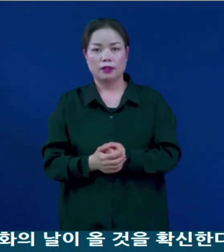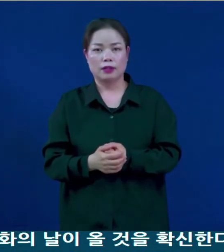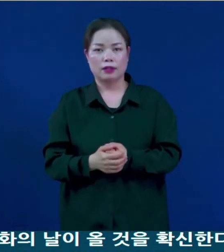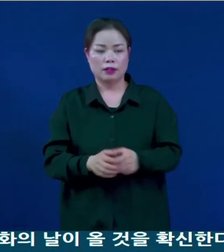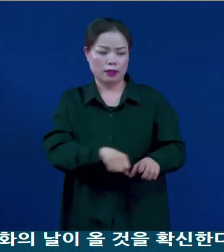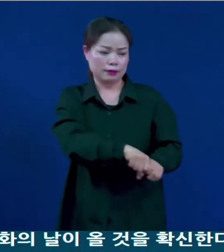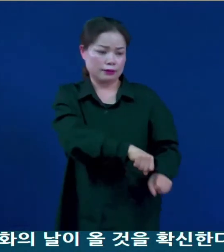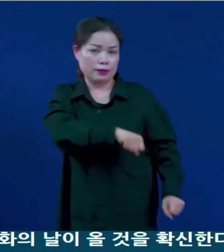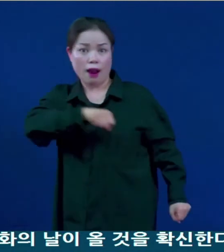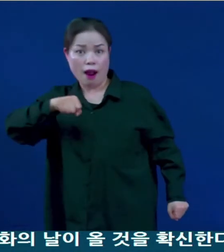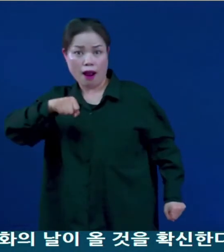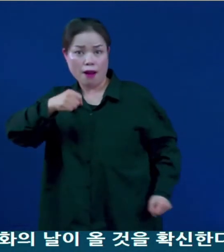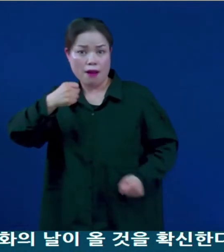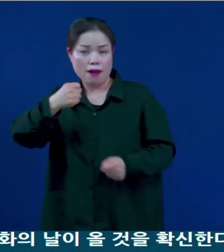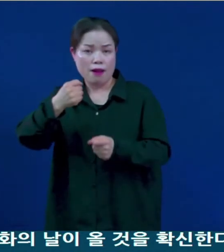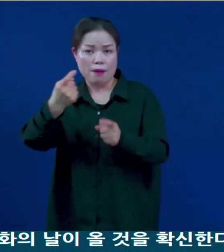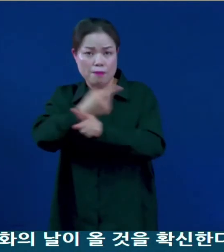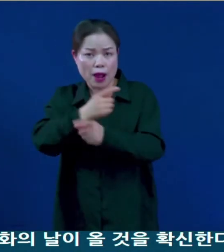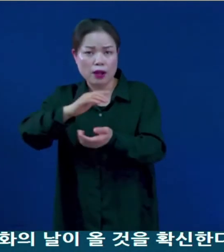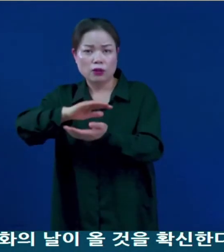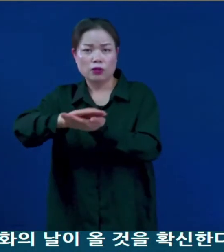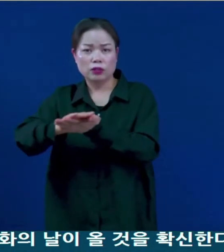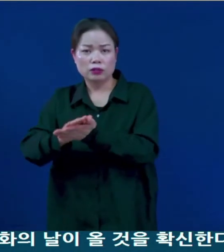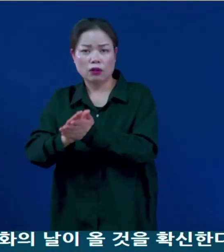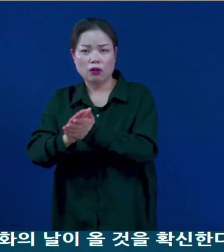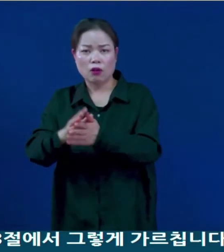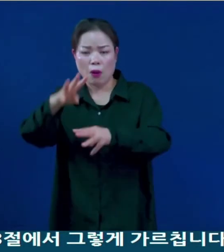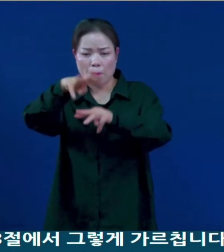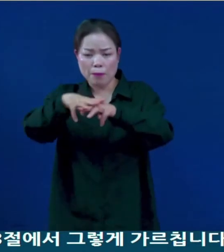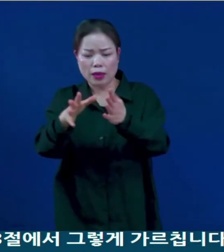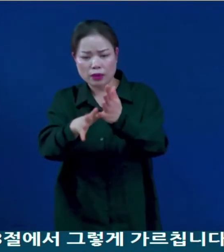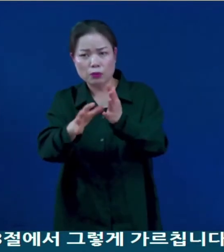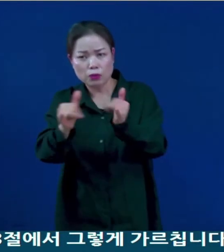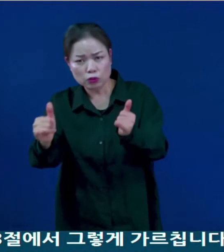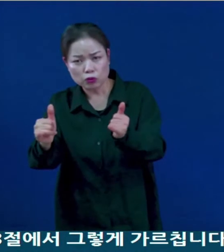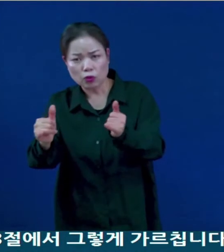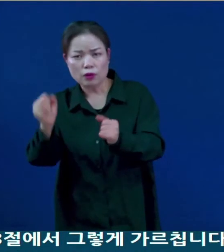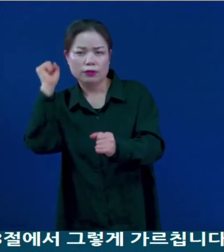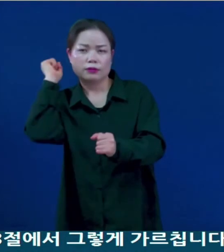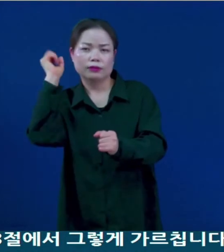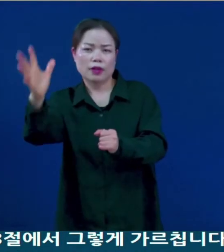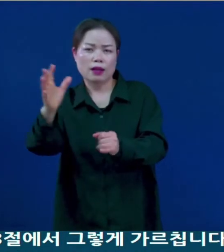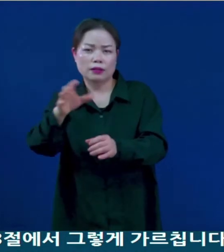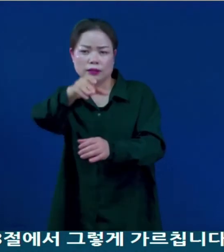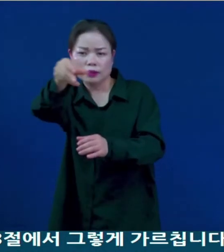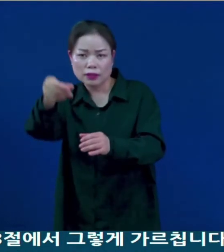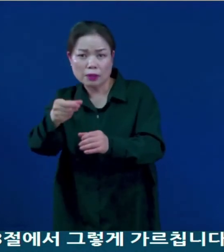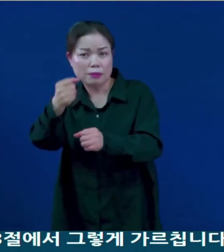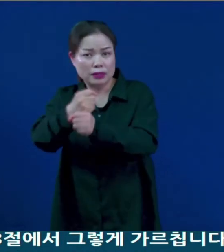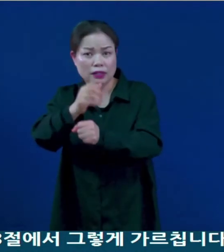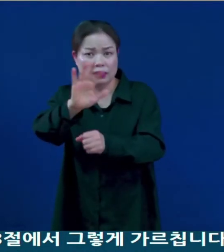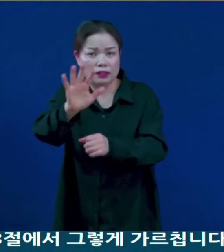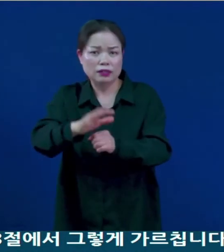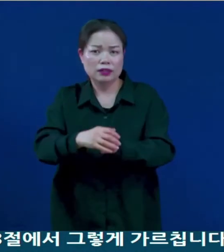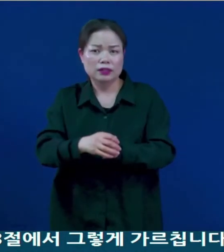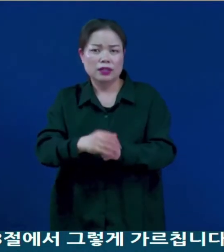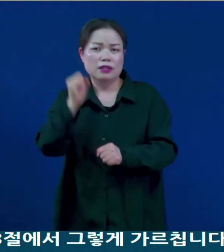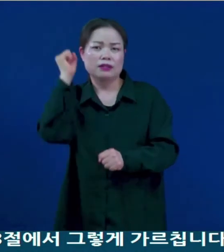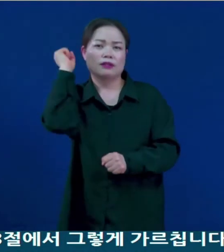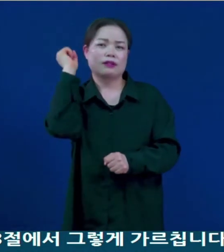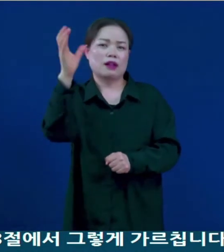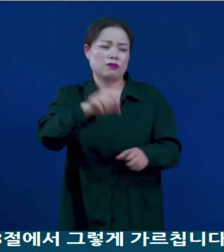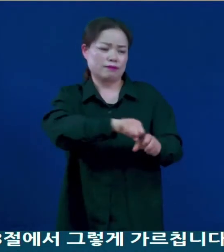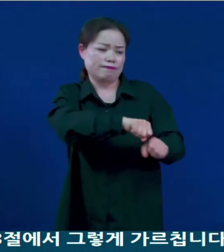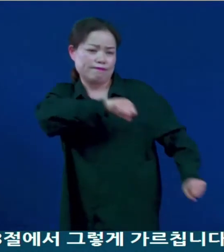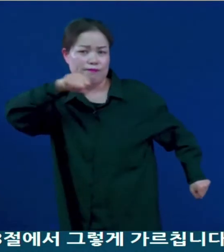칼을 보습으로, 창을 낫으로 바꾸라고 하시는 하나님이 성도들에게 칼과 창을 들고 싸우라고